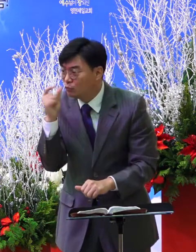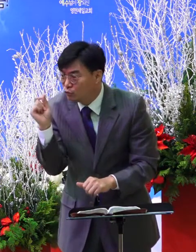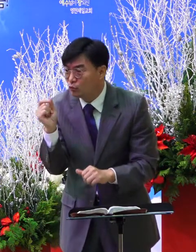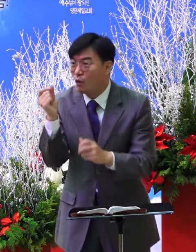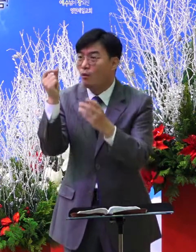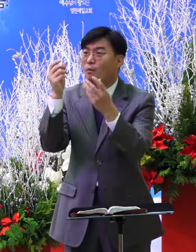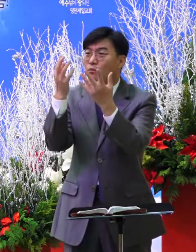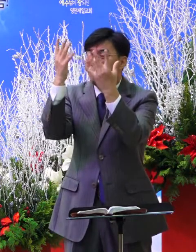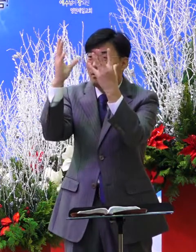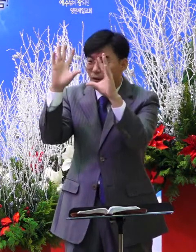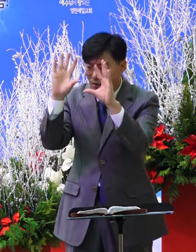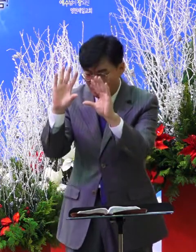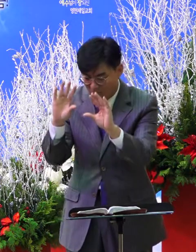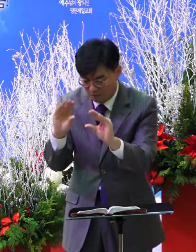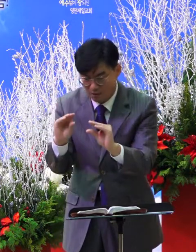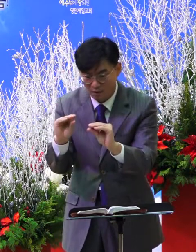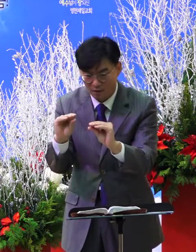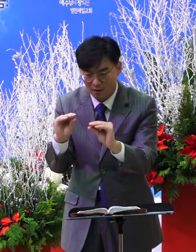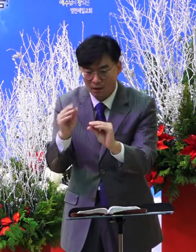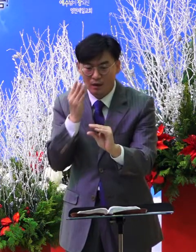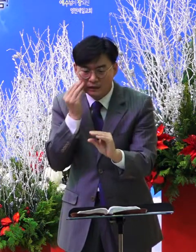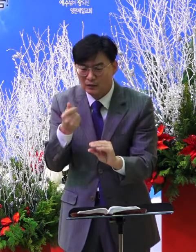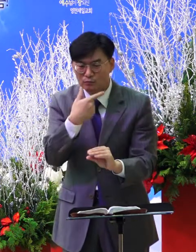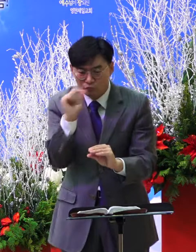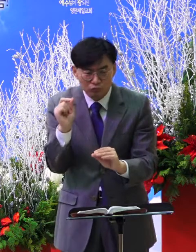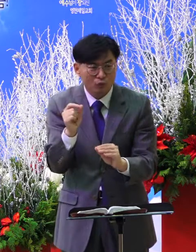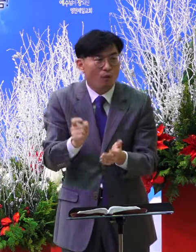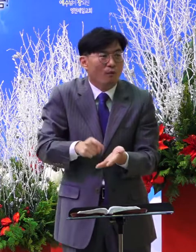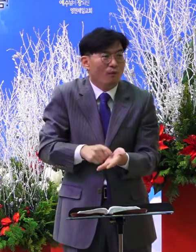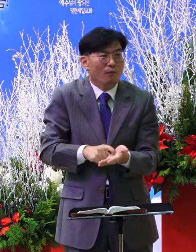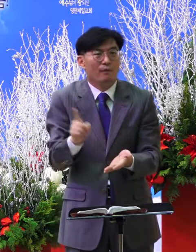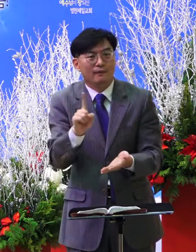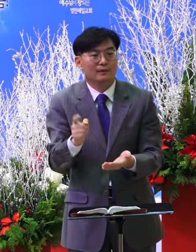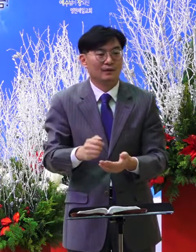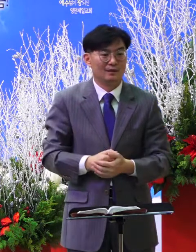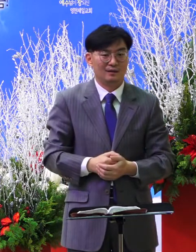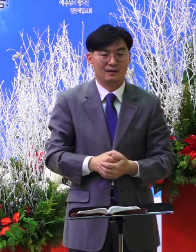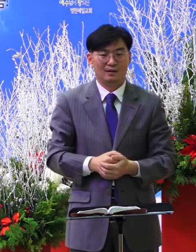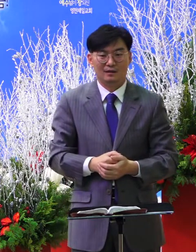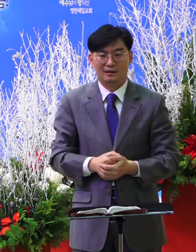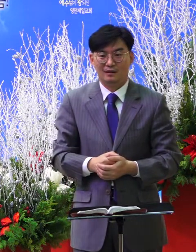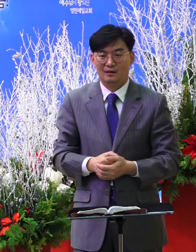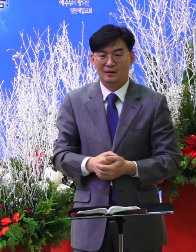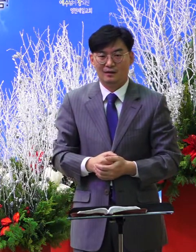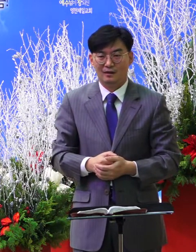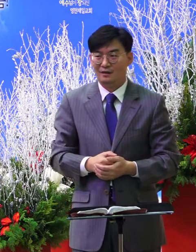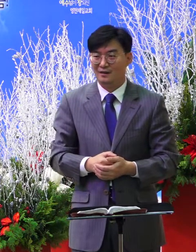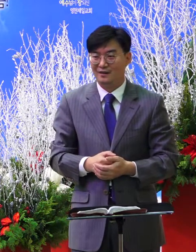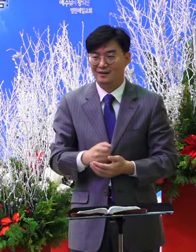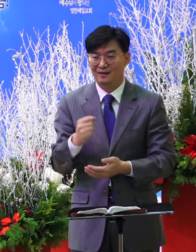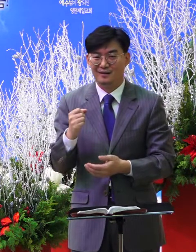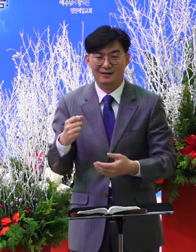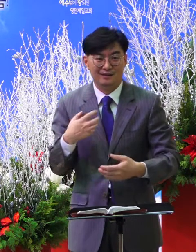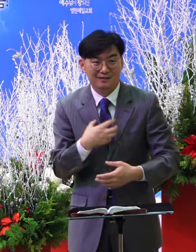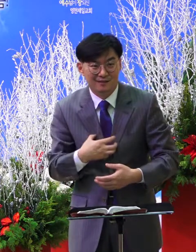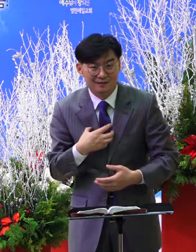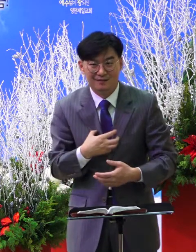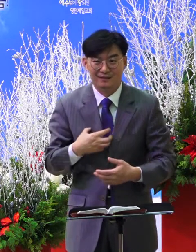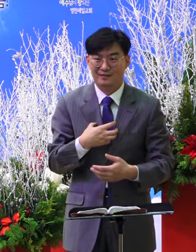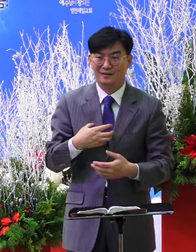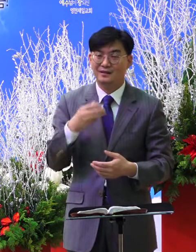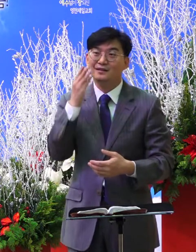것을 알고 기름을 좀 나눠달라고 부탁을 하지만 그럴 수가 없는 것이죠. 허둥지둥 애썼지만 결국 신랑을